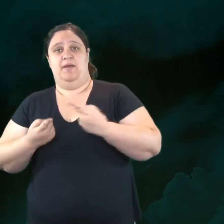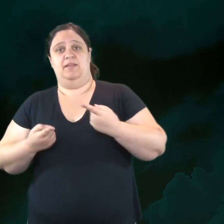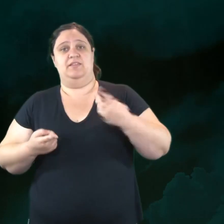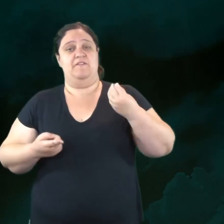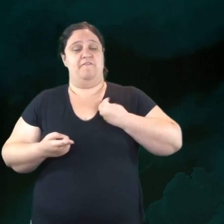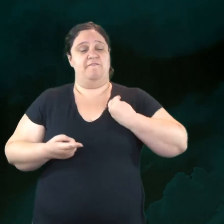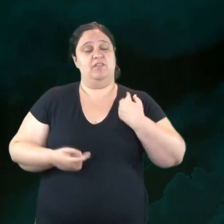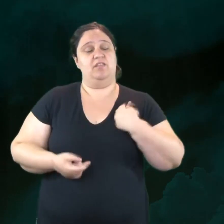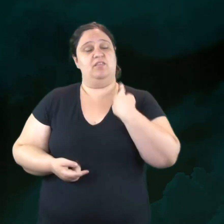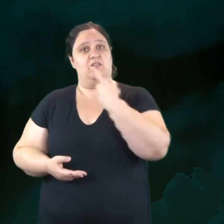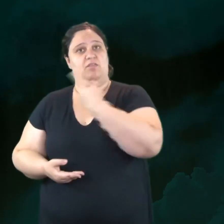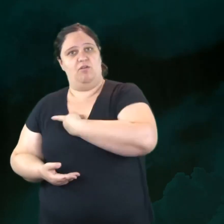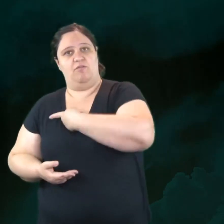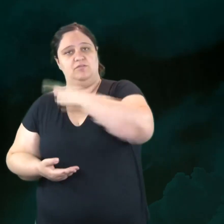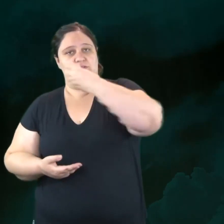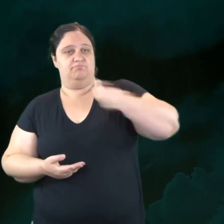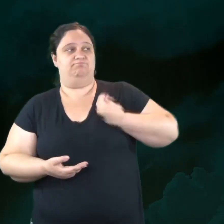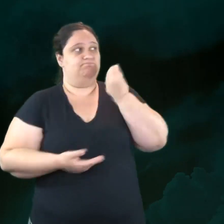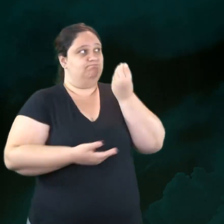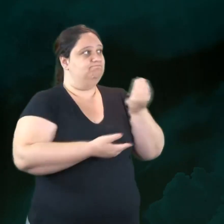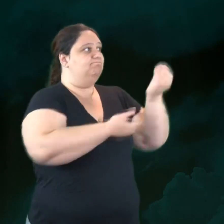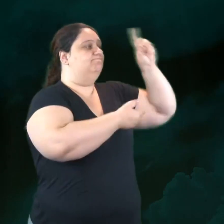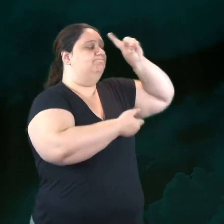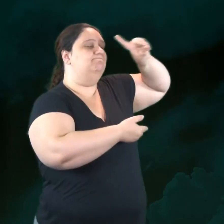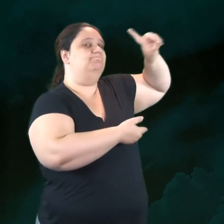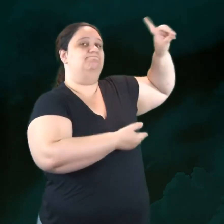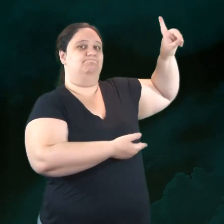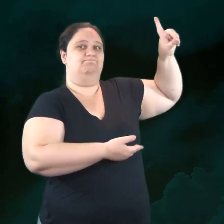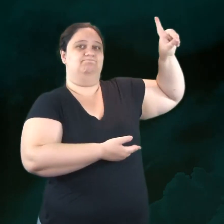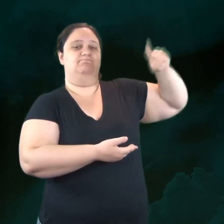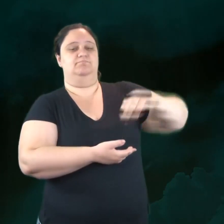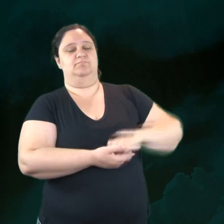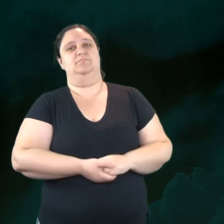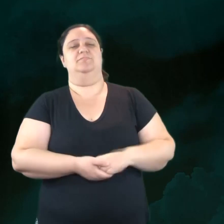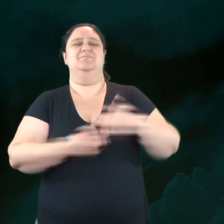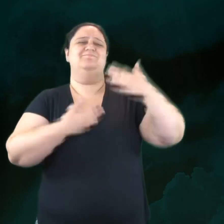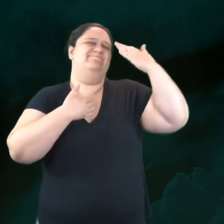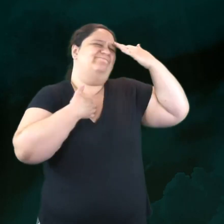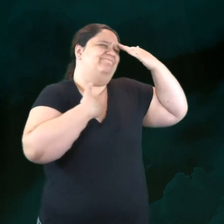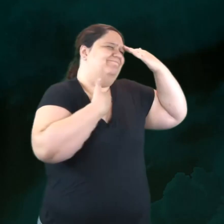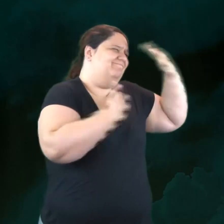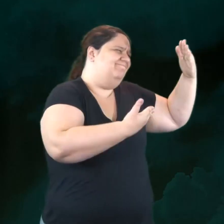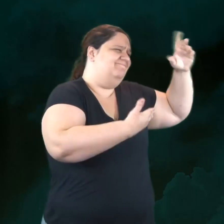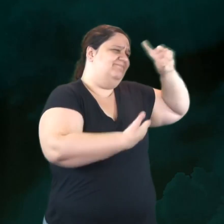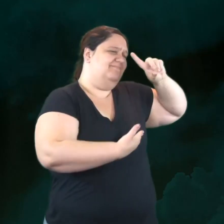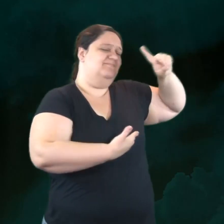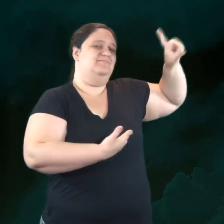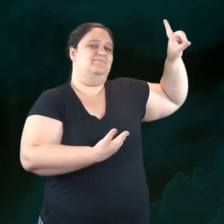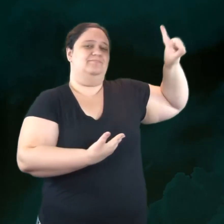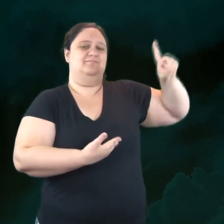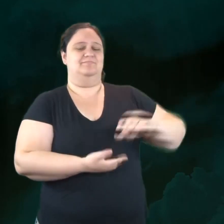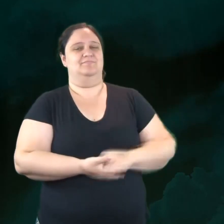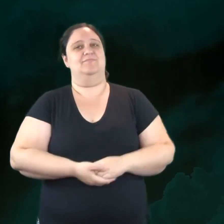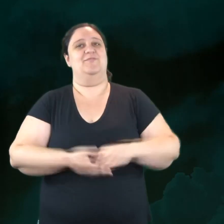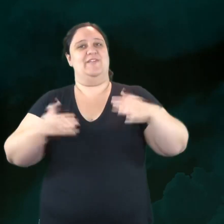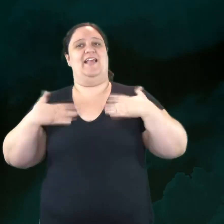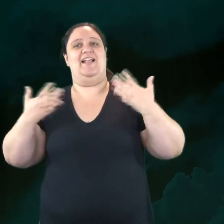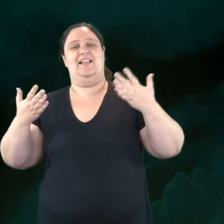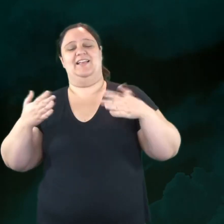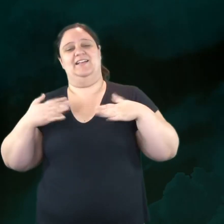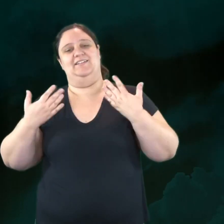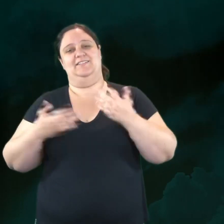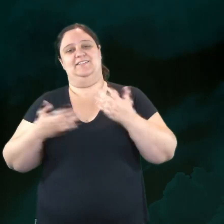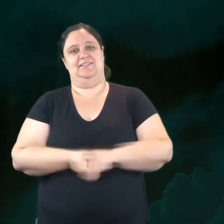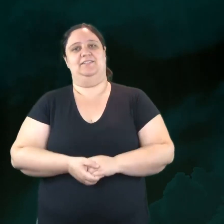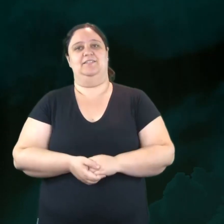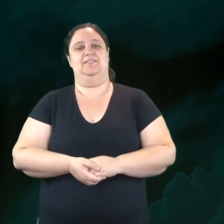estáis firmados no Senhor, pois que ações de graça podemos tributar a Deus no tocante a vós outros, por toda a alegria com que